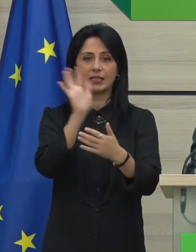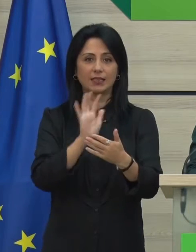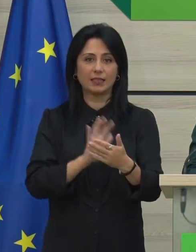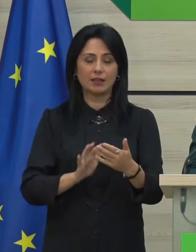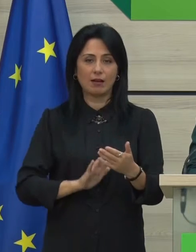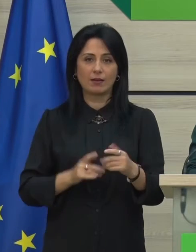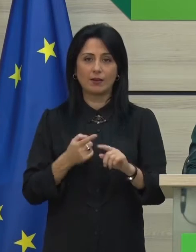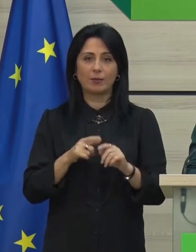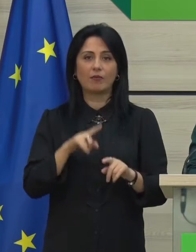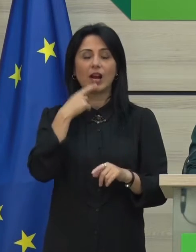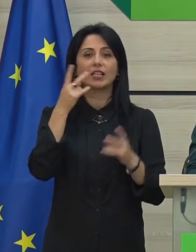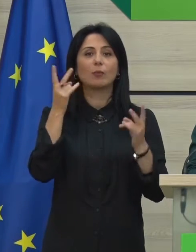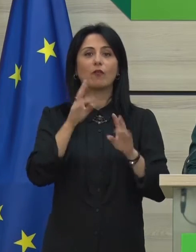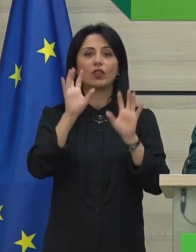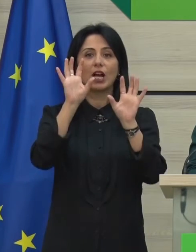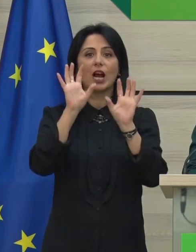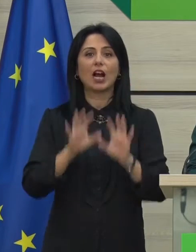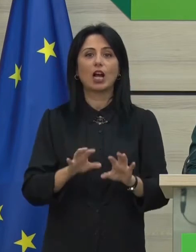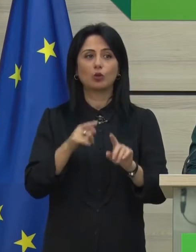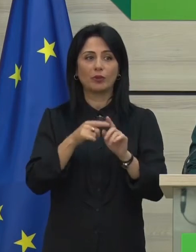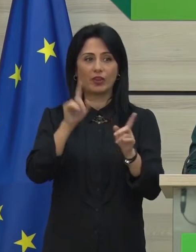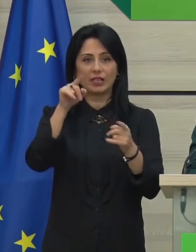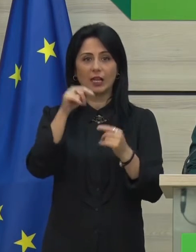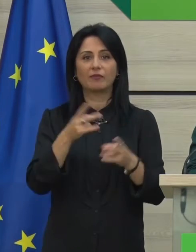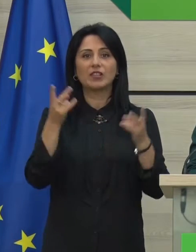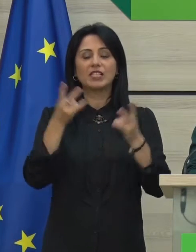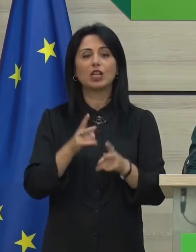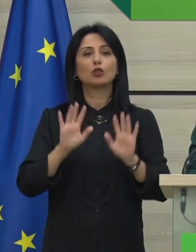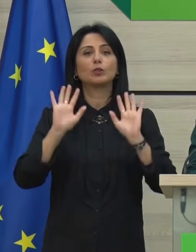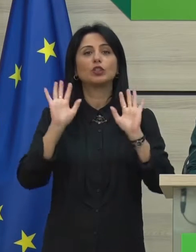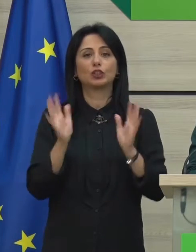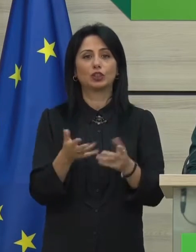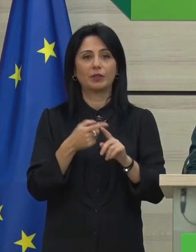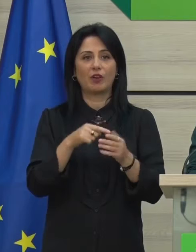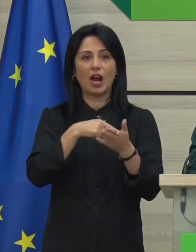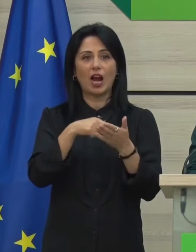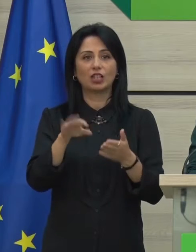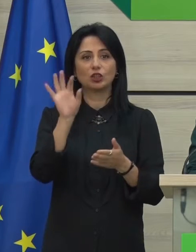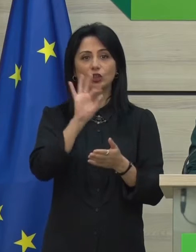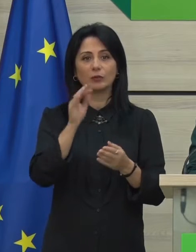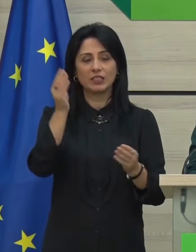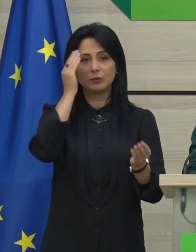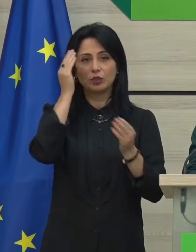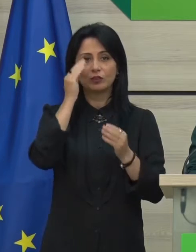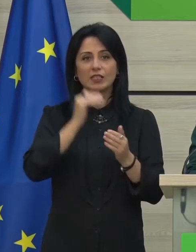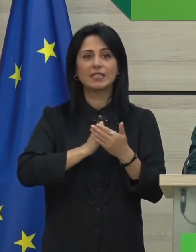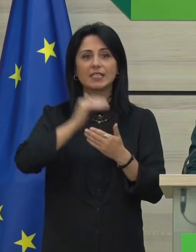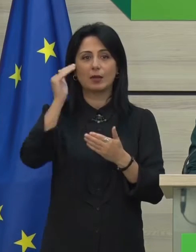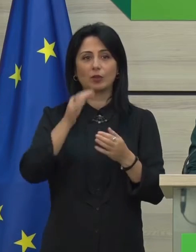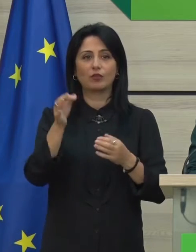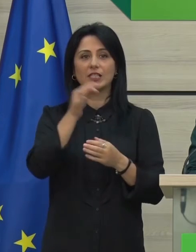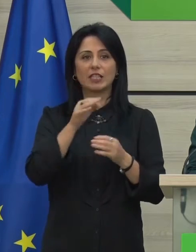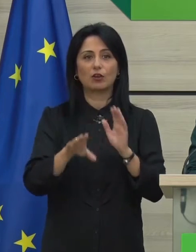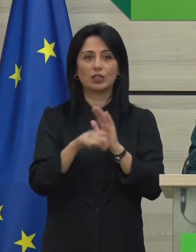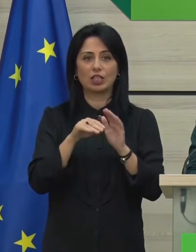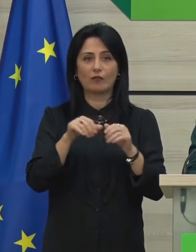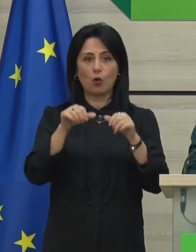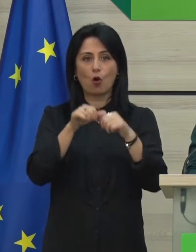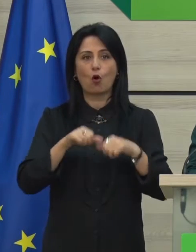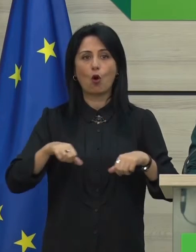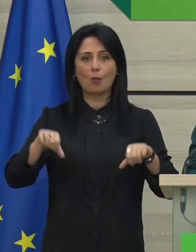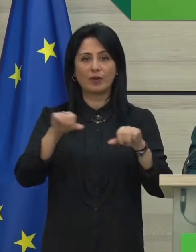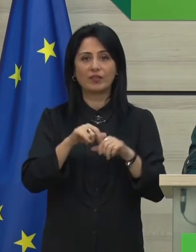და რა თქმა უნდა კანონმდებლობის თანახმად საჭიროების შემთხვევაში აღნიშნულზე იმსჯელებს ზემდგომი საოლქო საარჩევნო